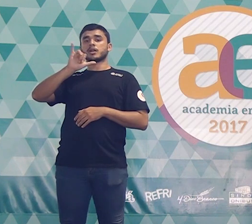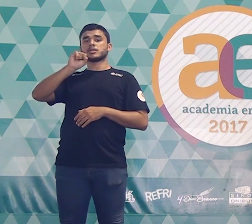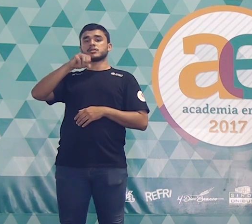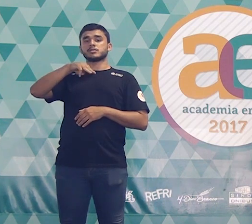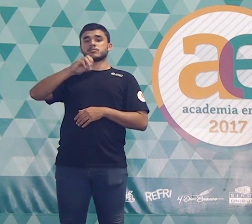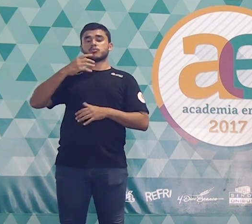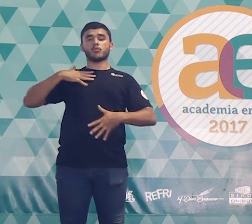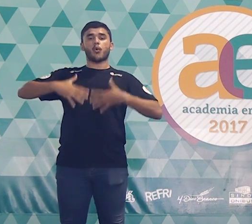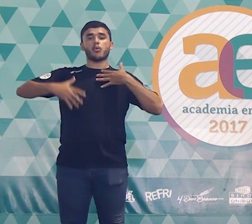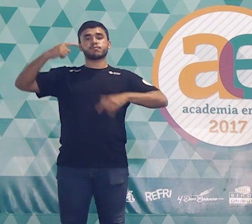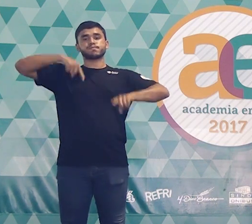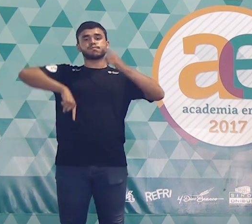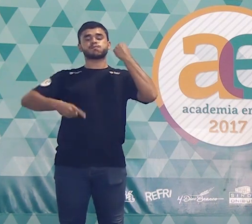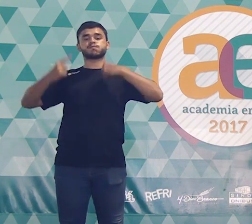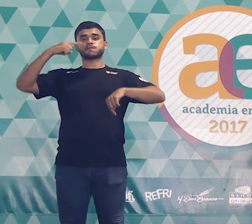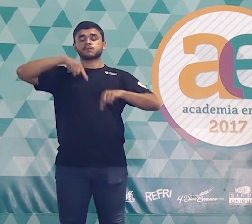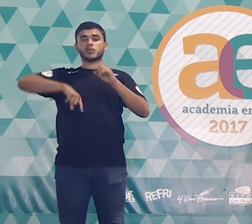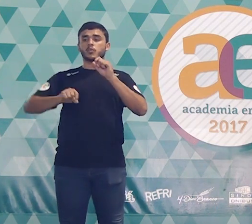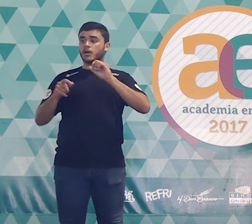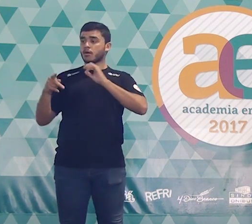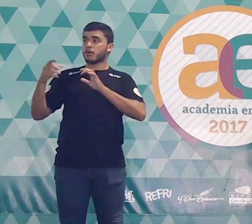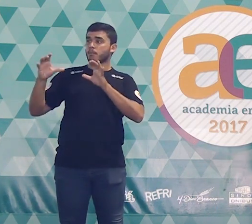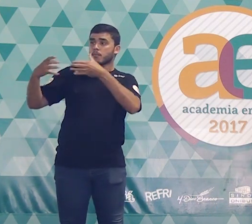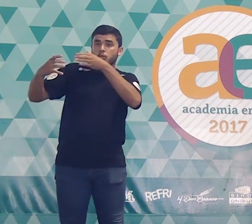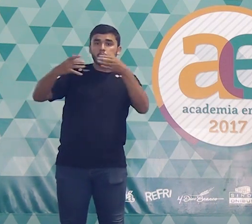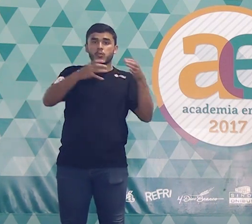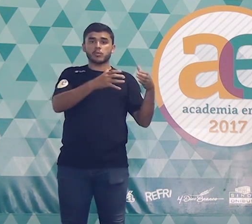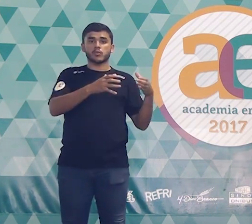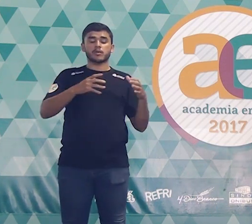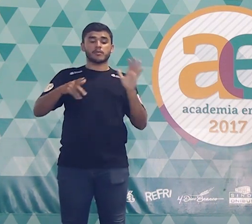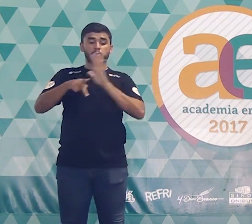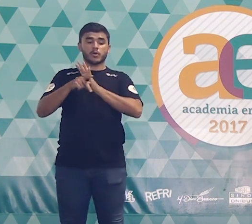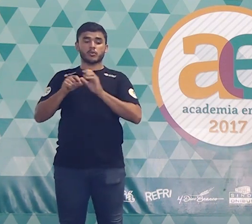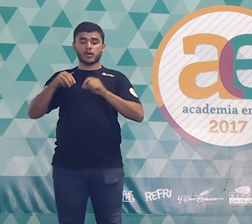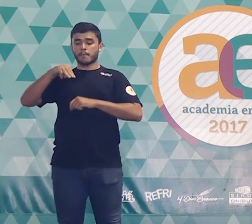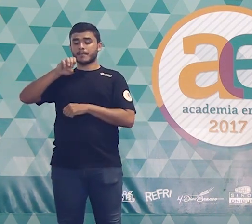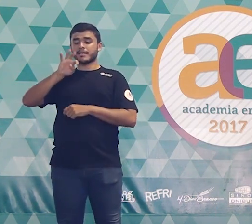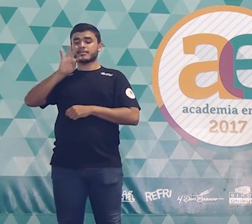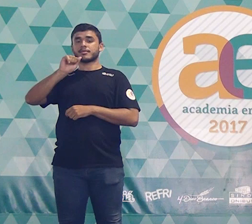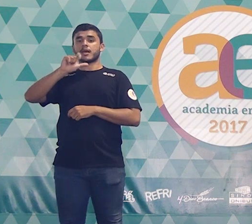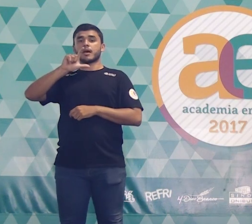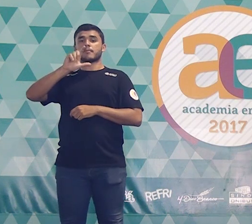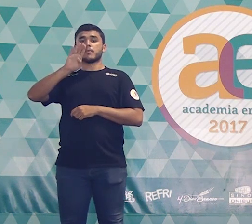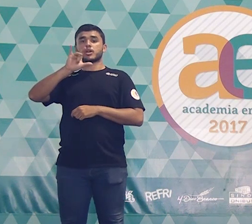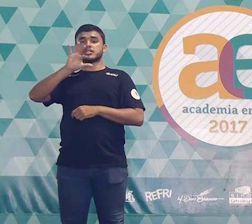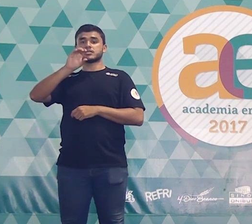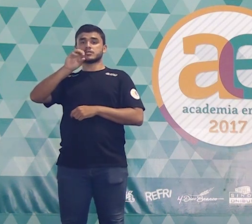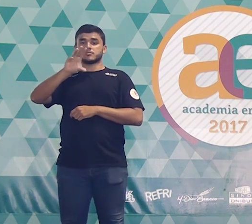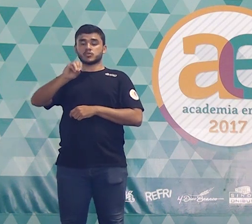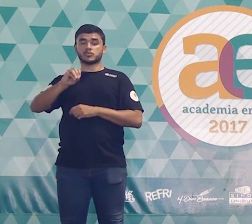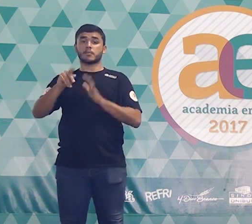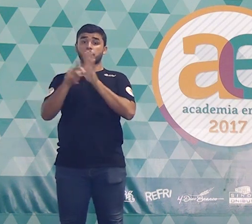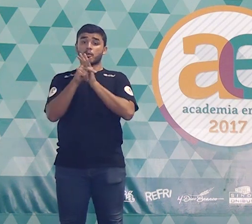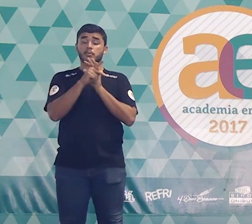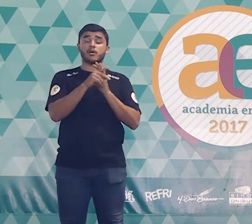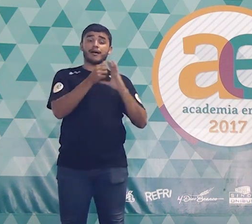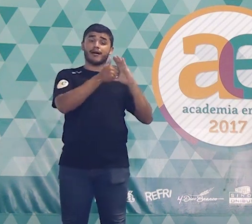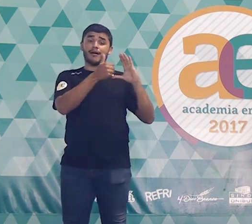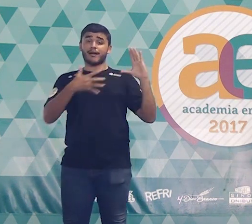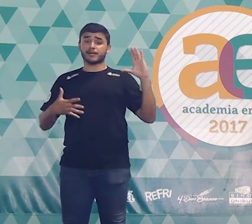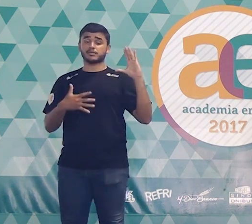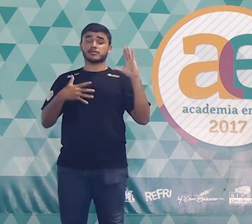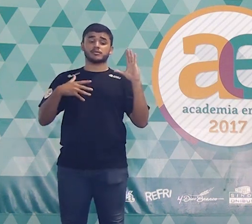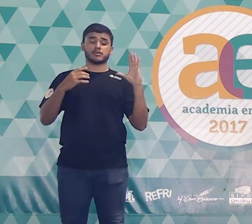de reações químicas que mantém a chamada homeostase. Às vezes você escuta as pessoas